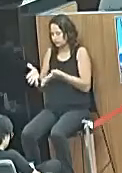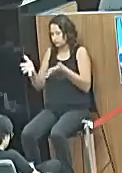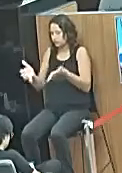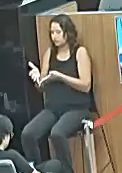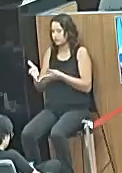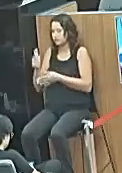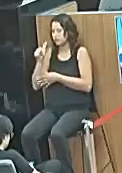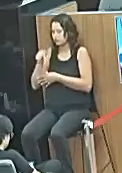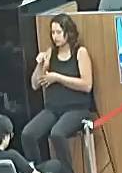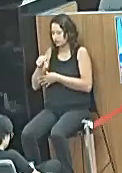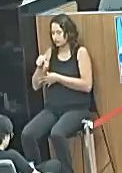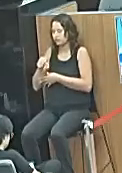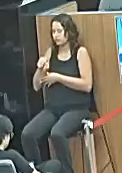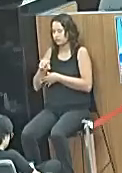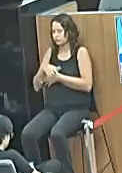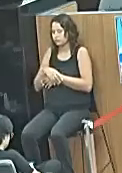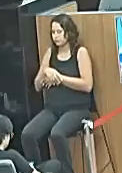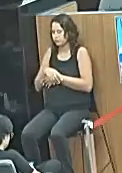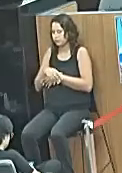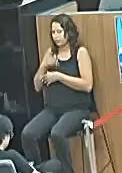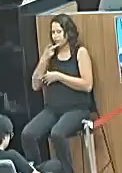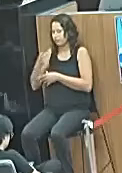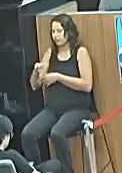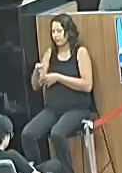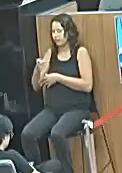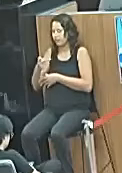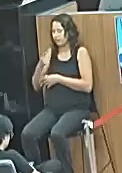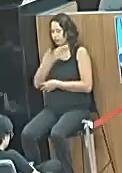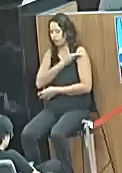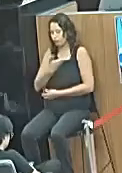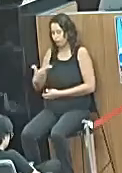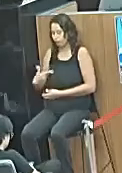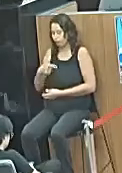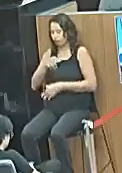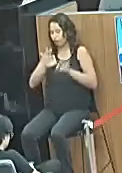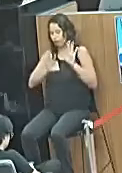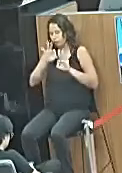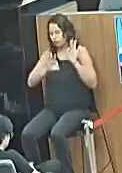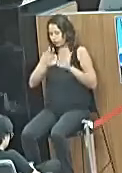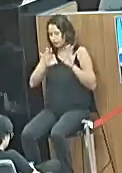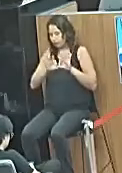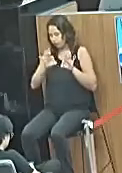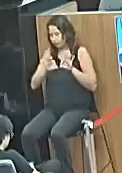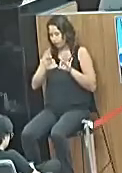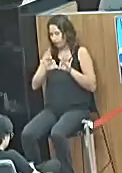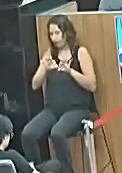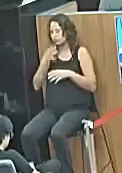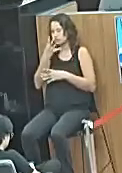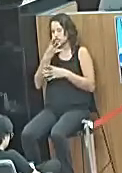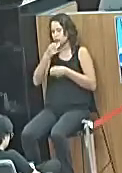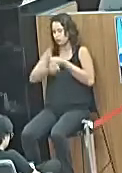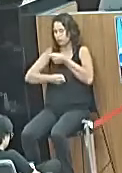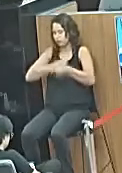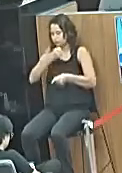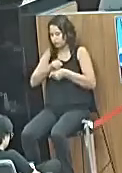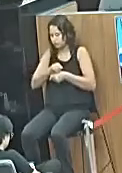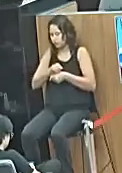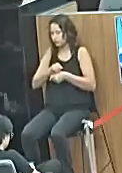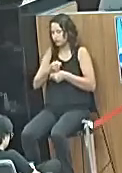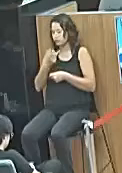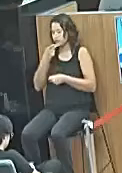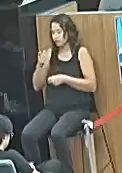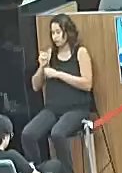e transparece o que o governo planeja para execução no período fica de quatro anos deixando